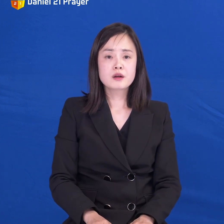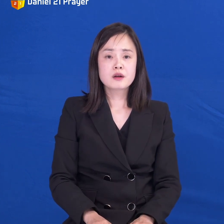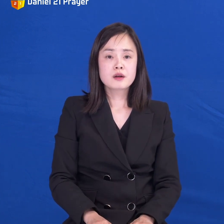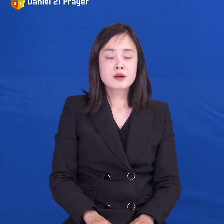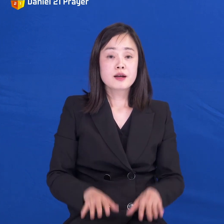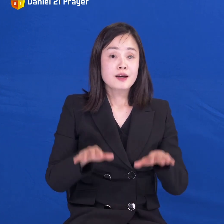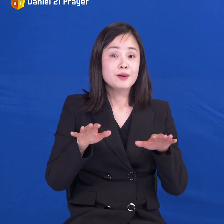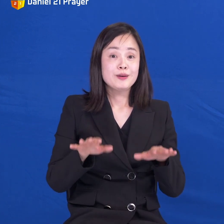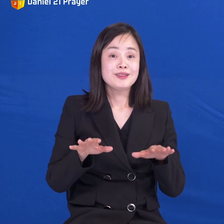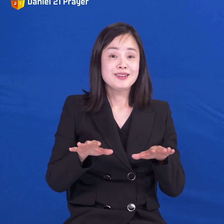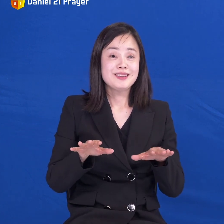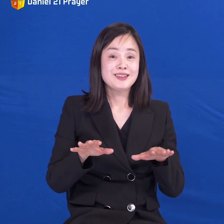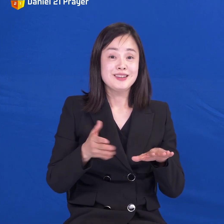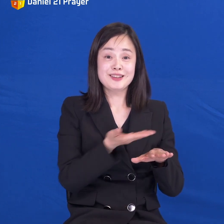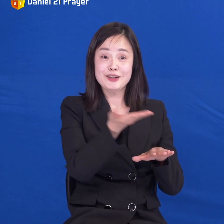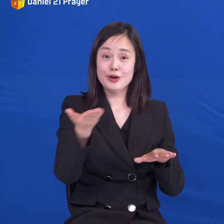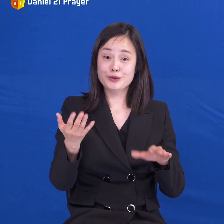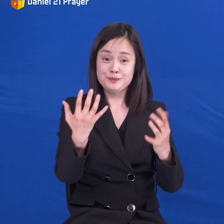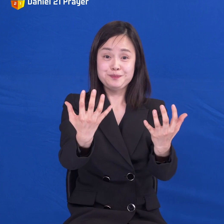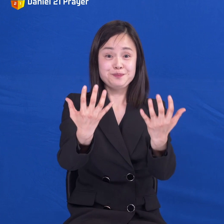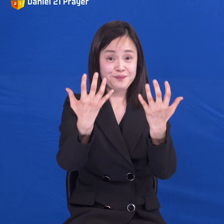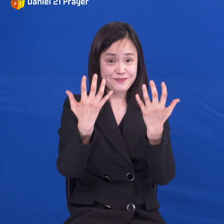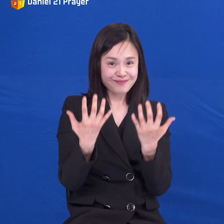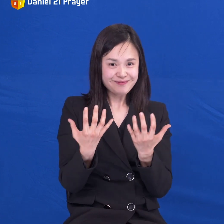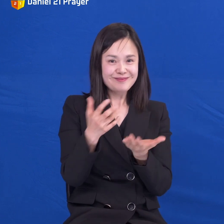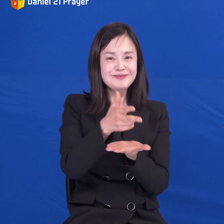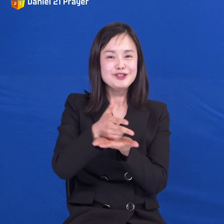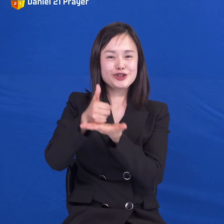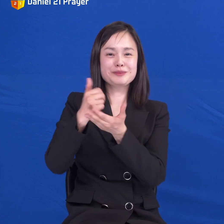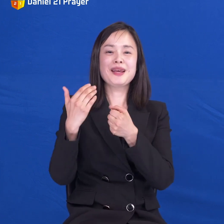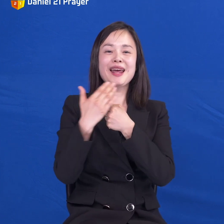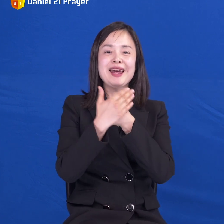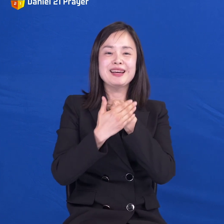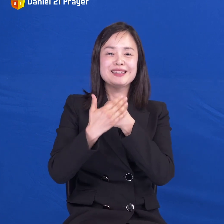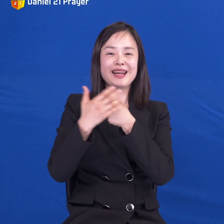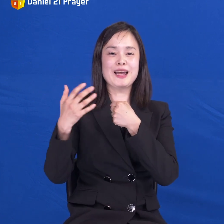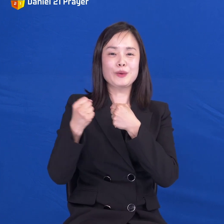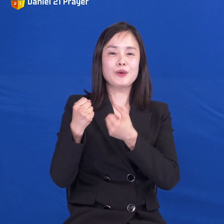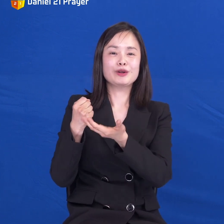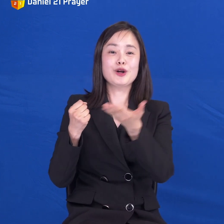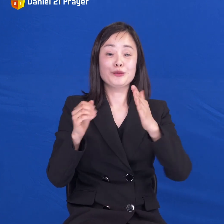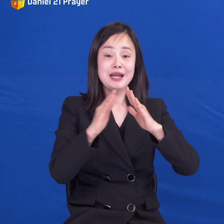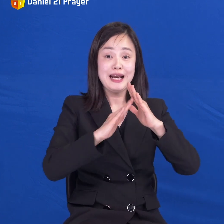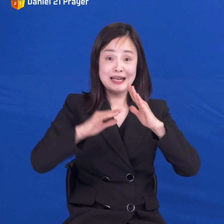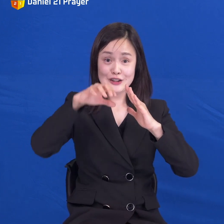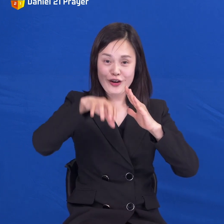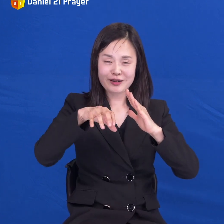한번 이곳에 오셨는데 주의 은혜로 여러분의 가정에서 사용해 보십시오.